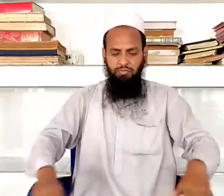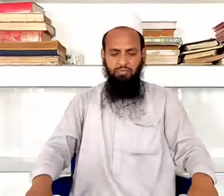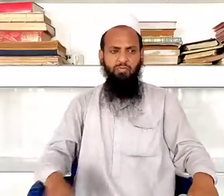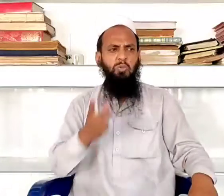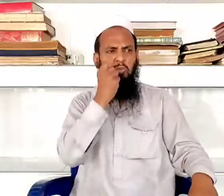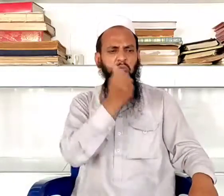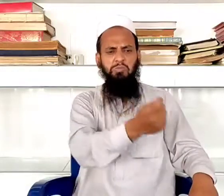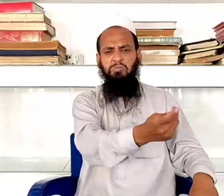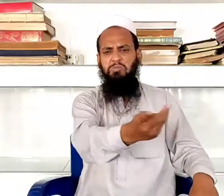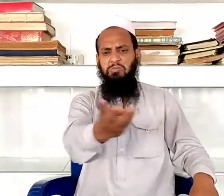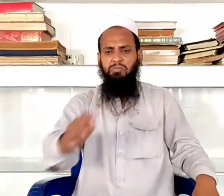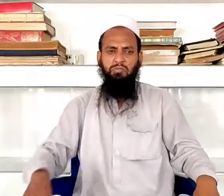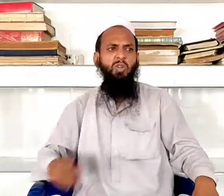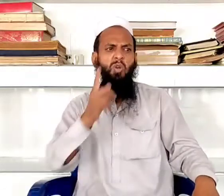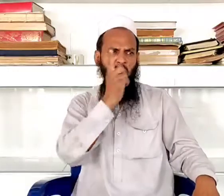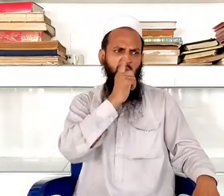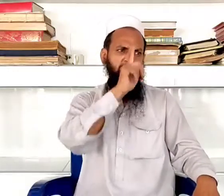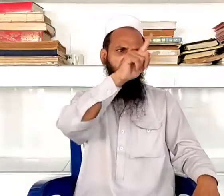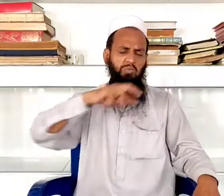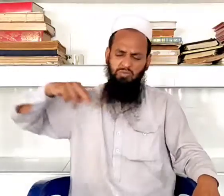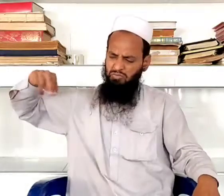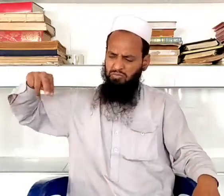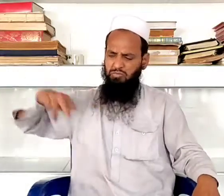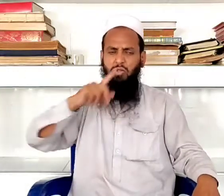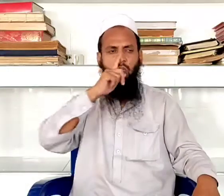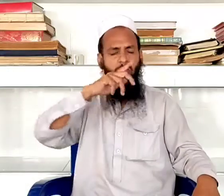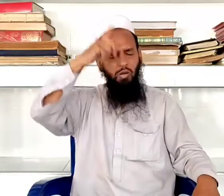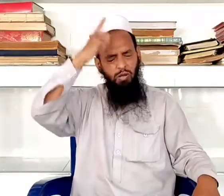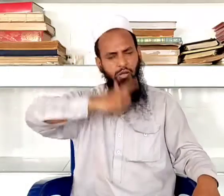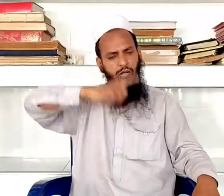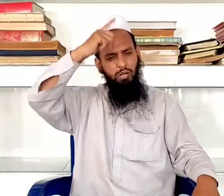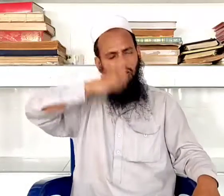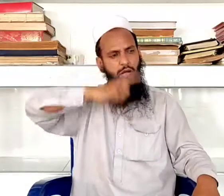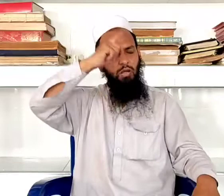میرا پرہا جڑا ہے